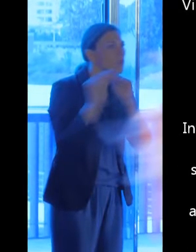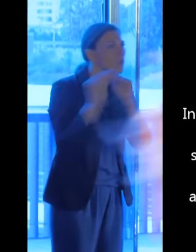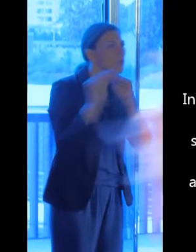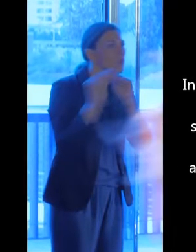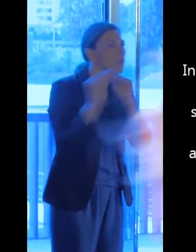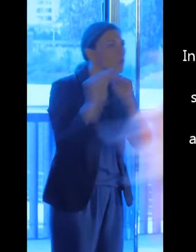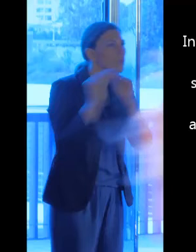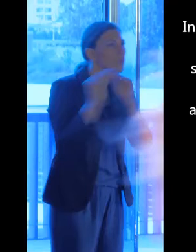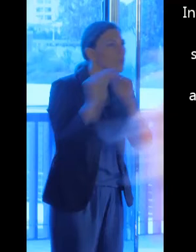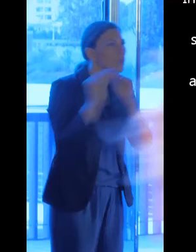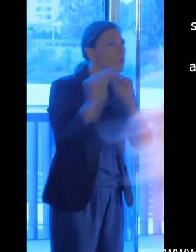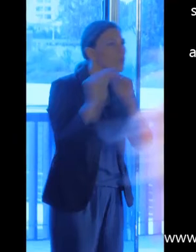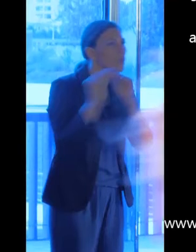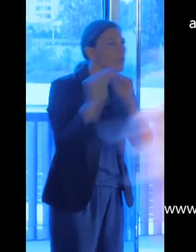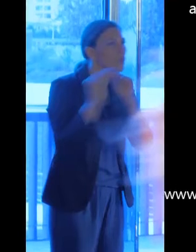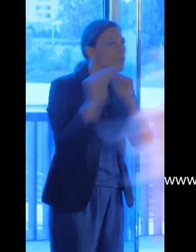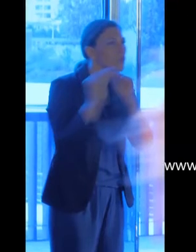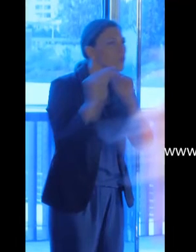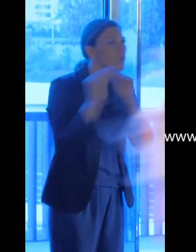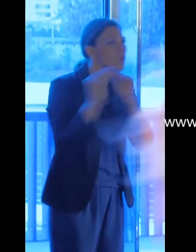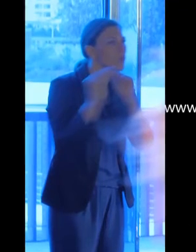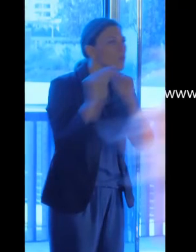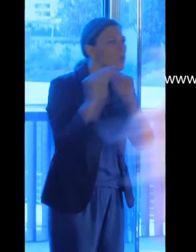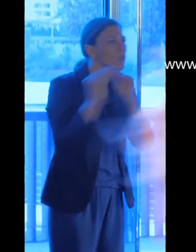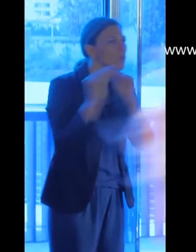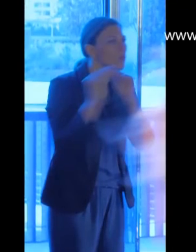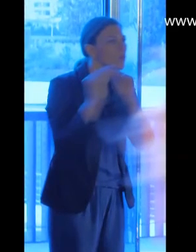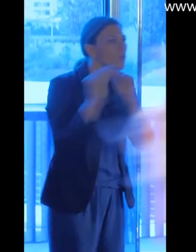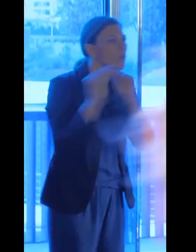love can make it. Take my heart and please don't break it. Love.